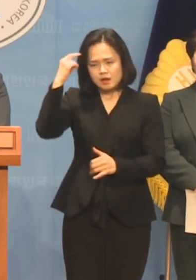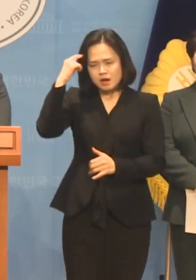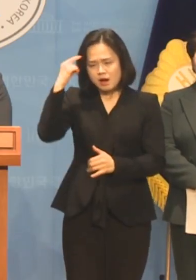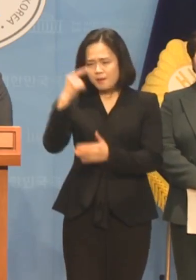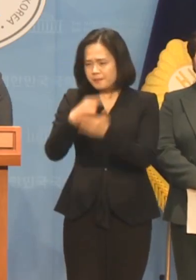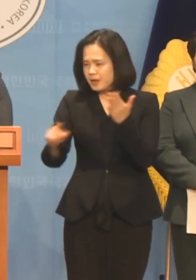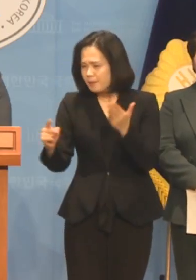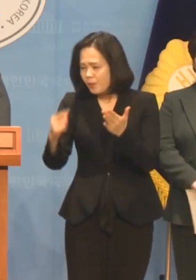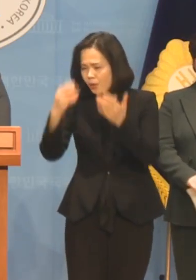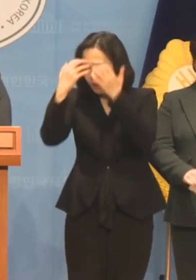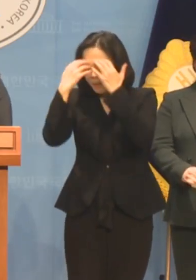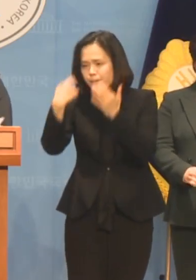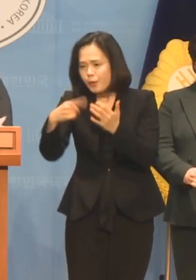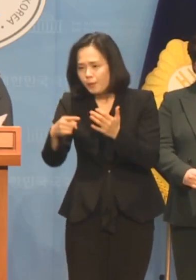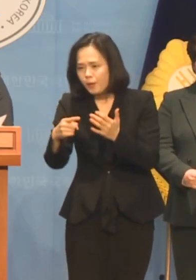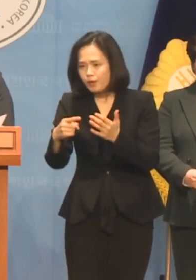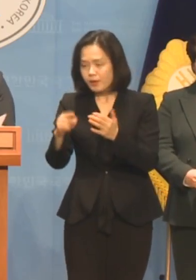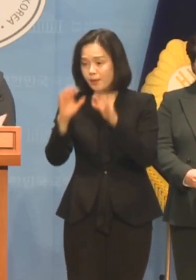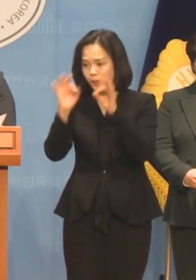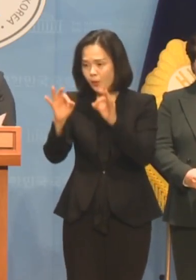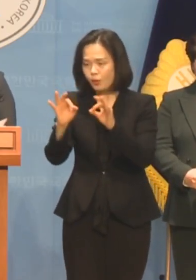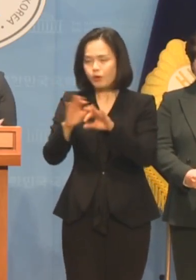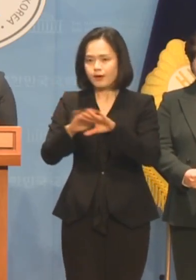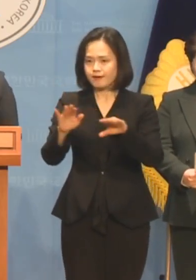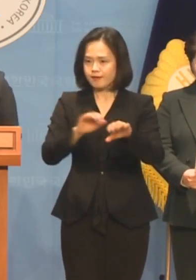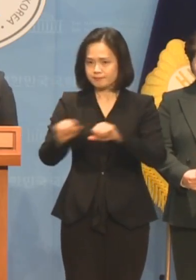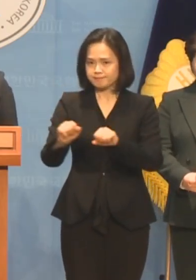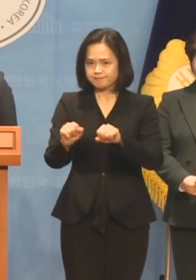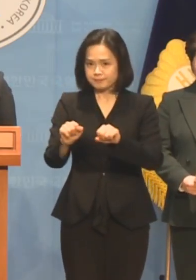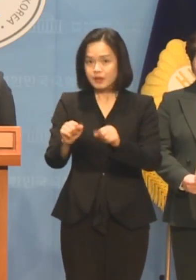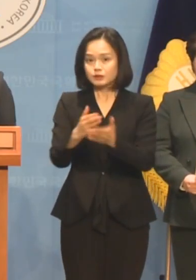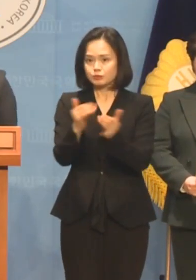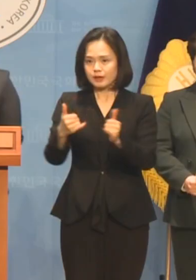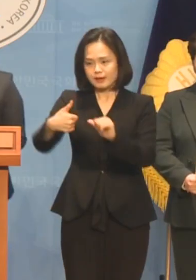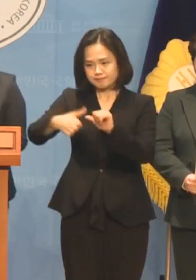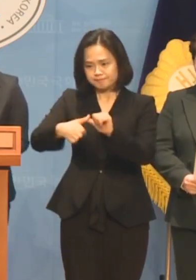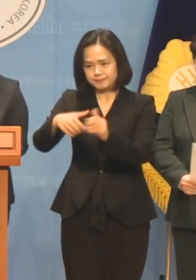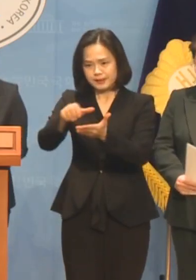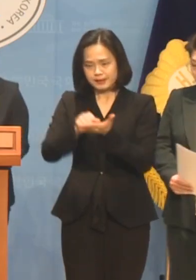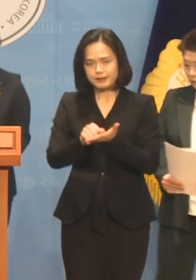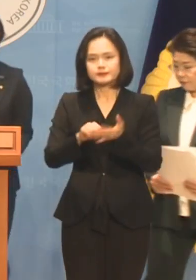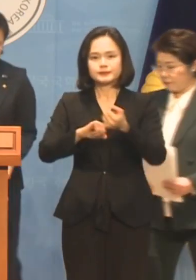하겠습니다. 함께 참여하고 계시는 전문가들의 의견을 듣도록 하겠습니다.